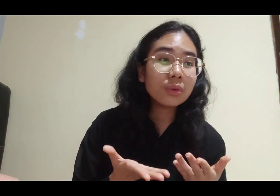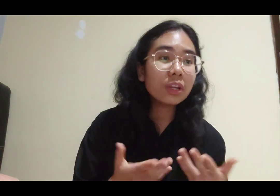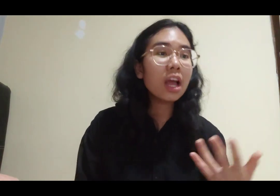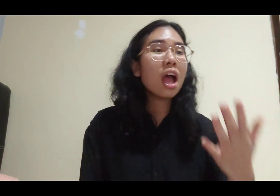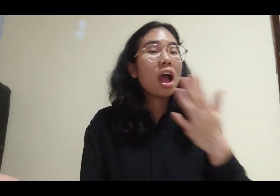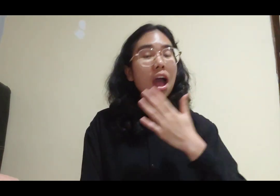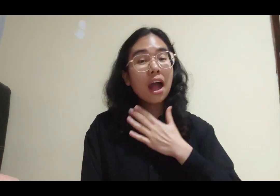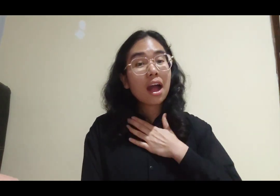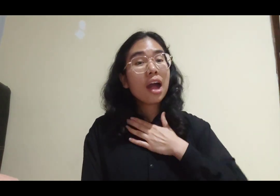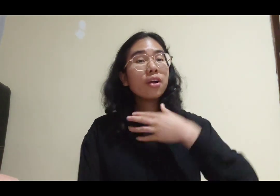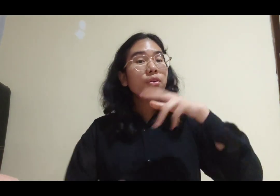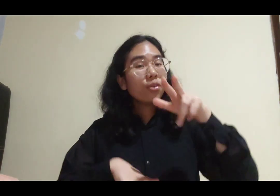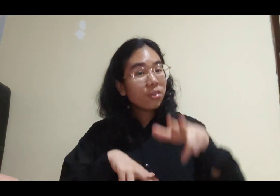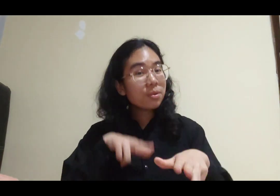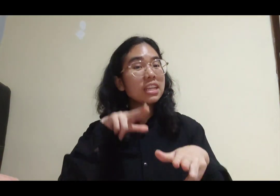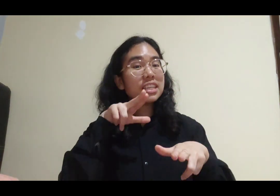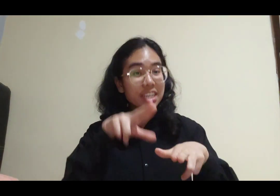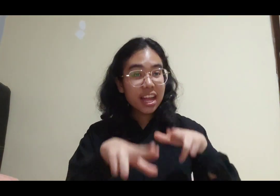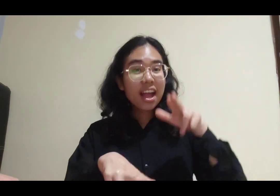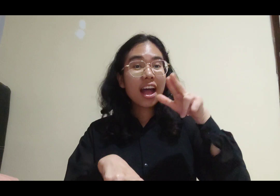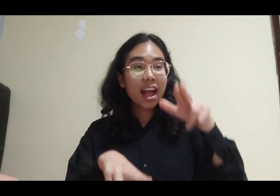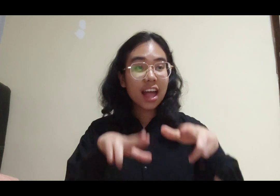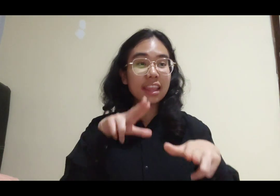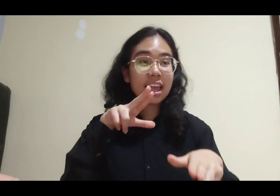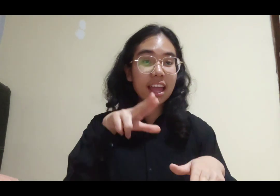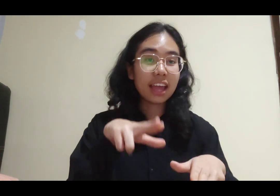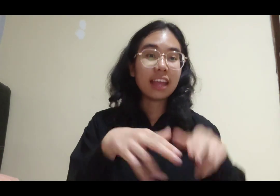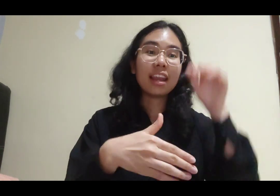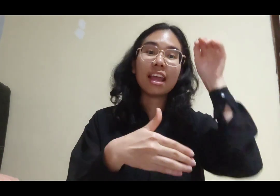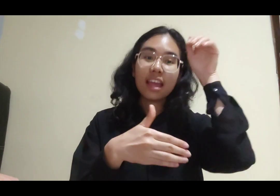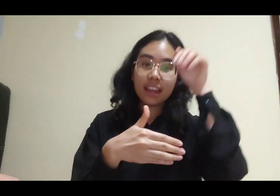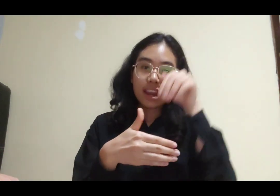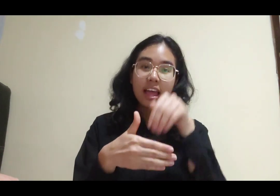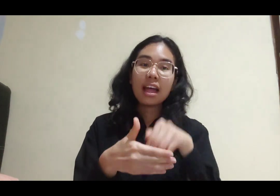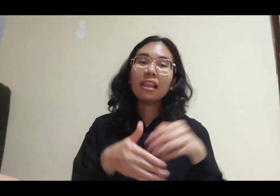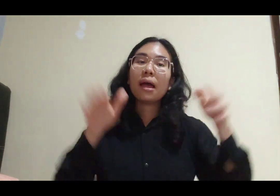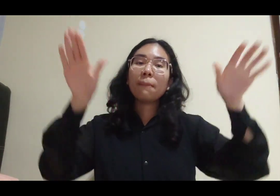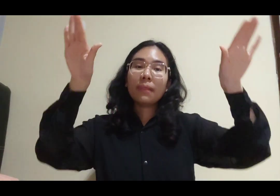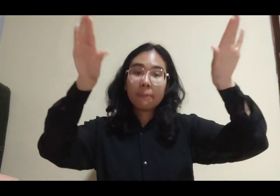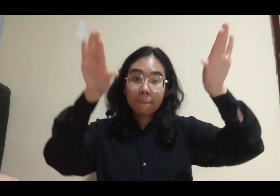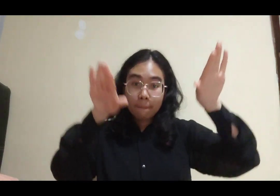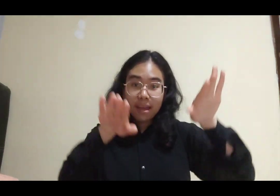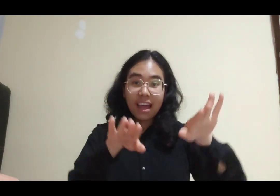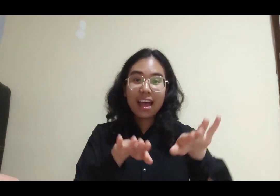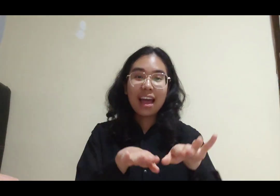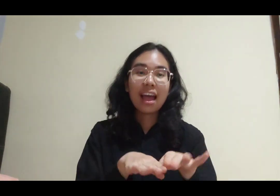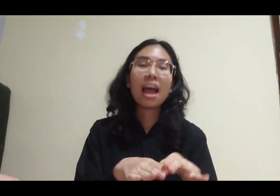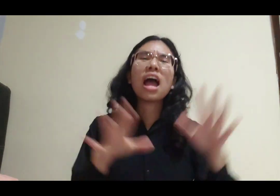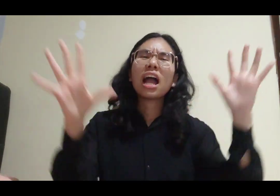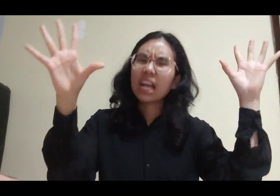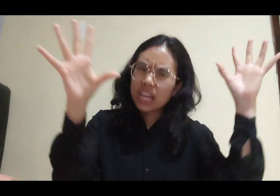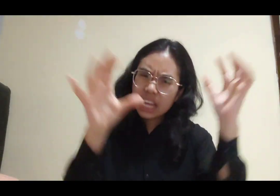Sekalipun aku berjalan dalam lembah